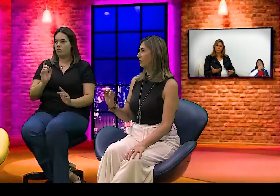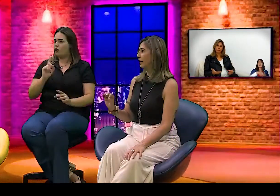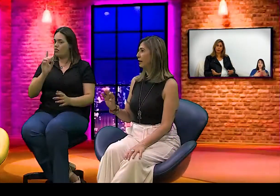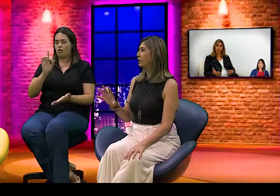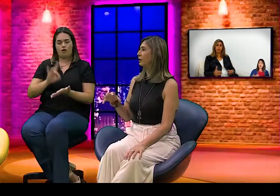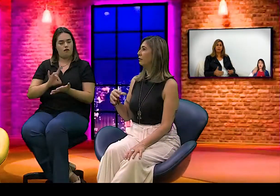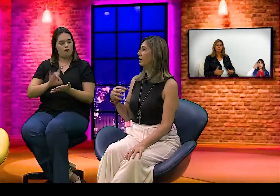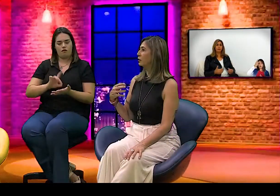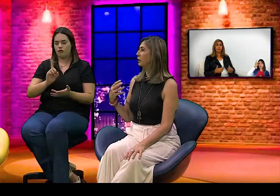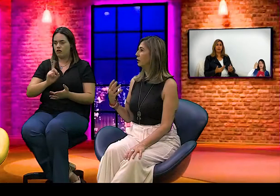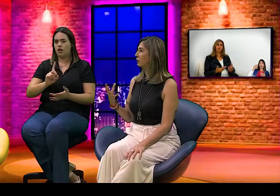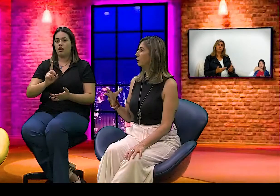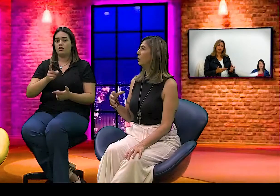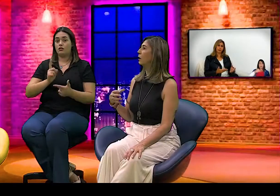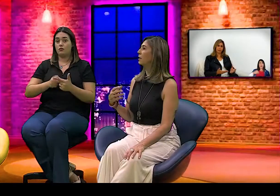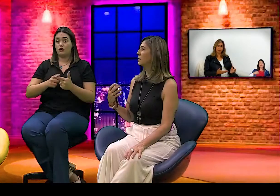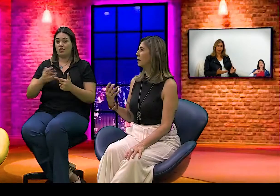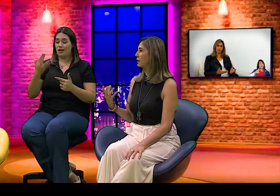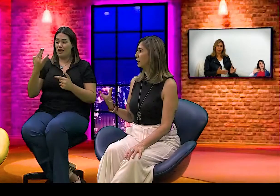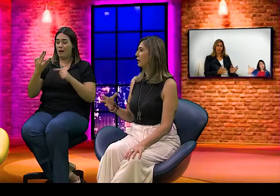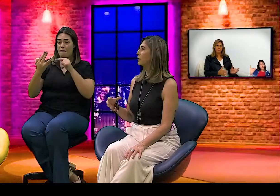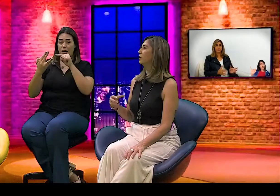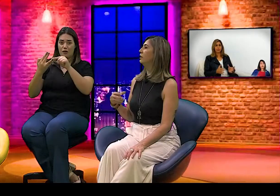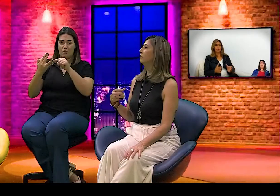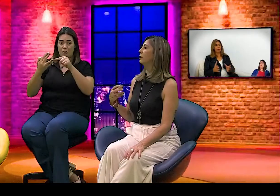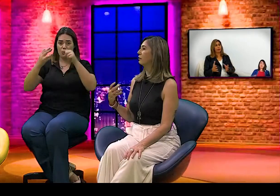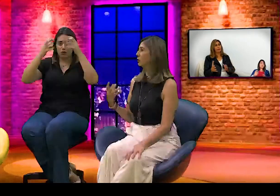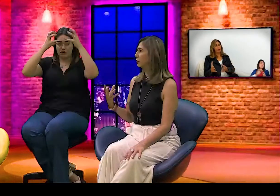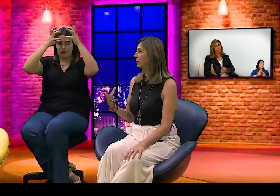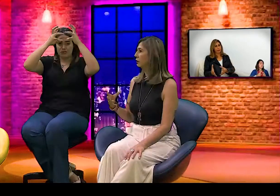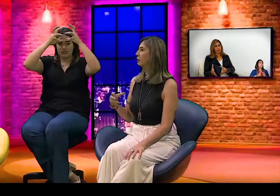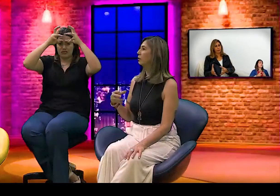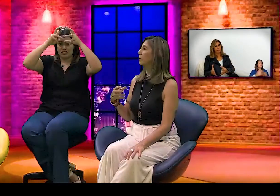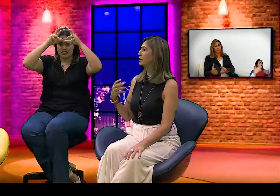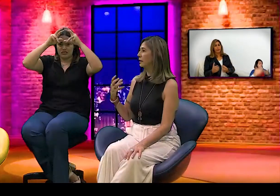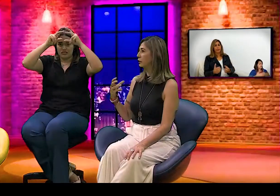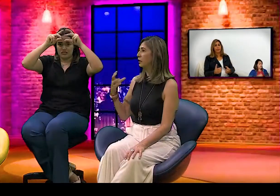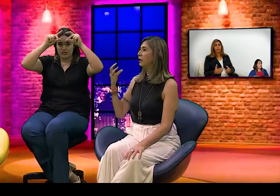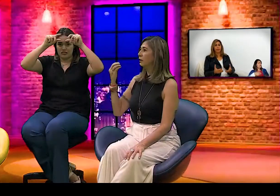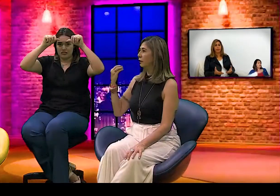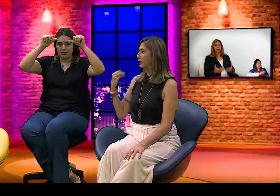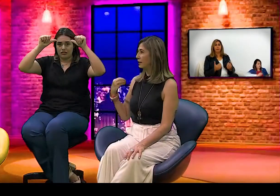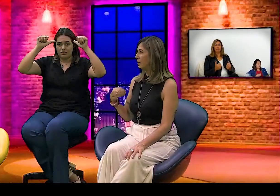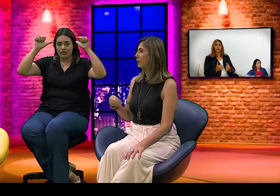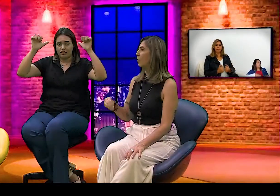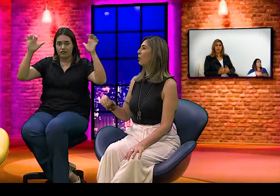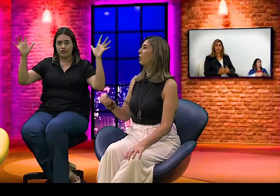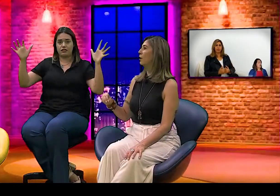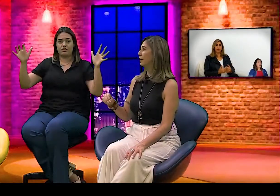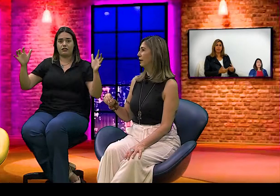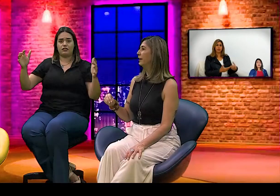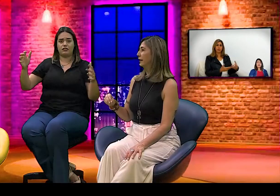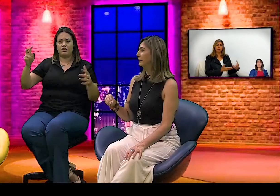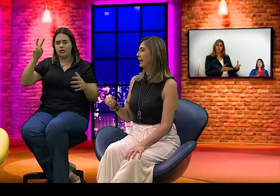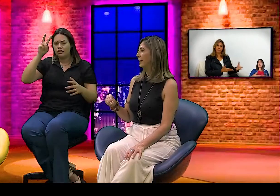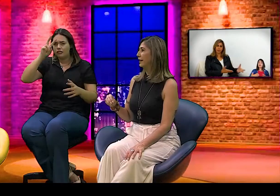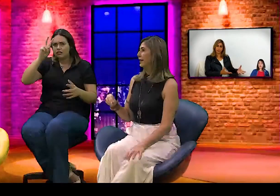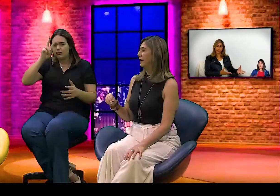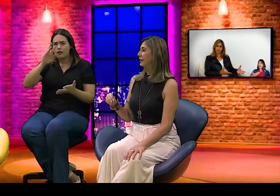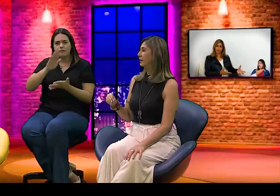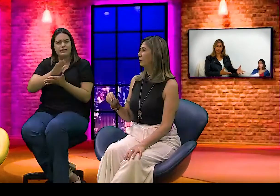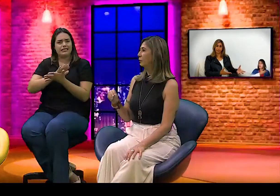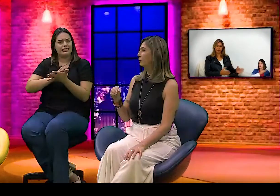na verdade, ela vai tirando a tua capacidade criativa, ela vai tirando a tua capacidade de fixar a memória,